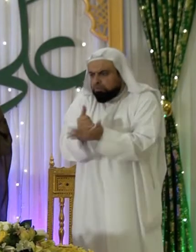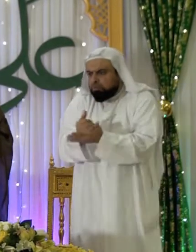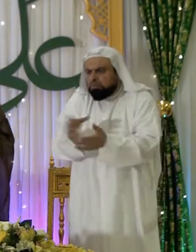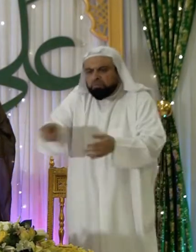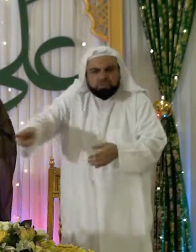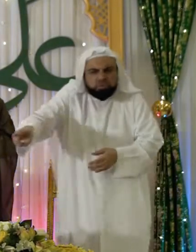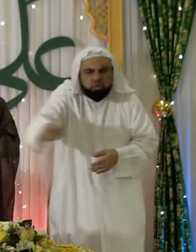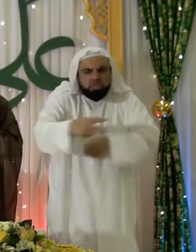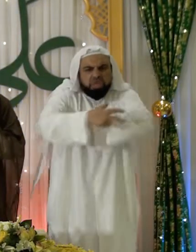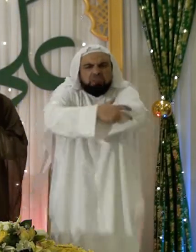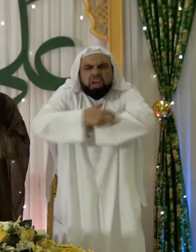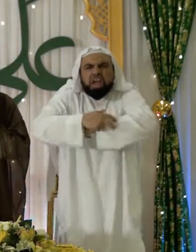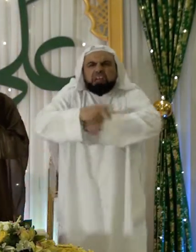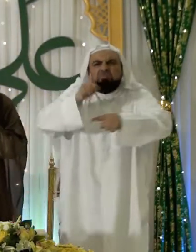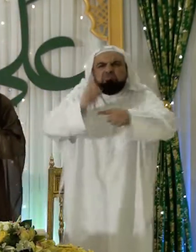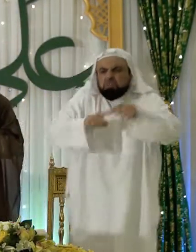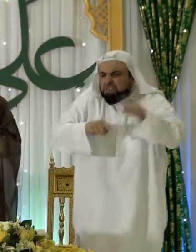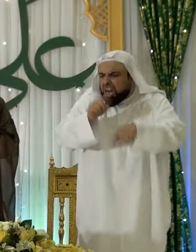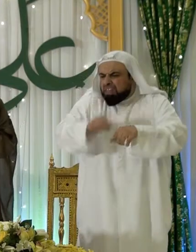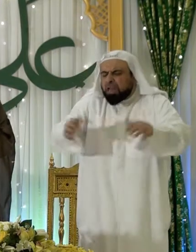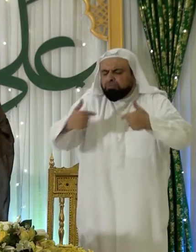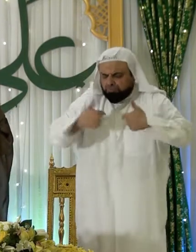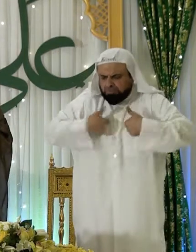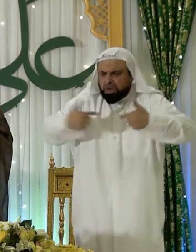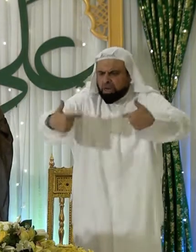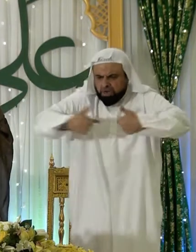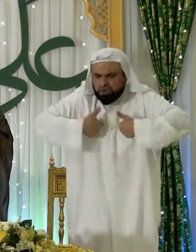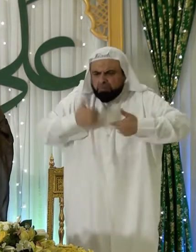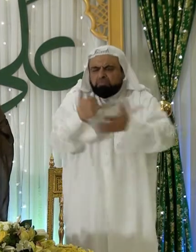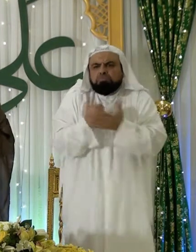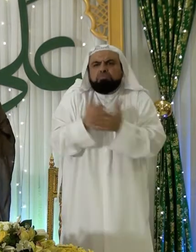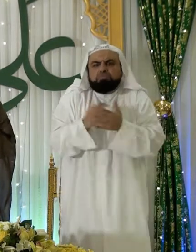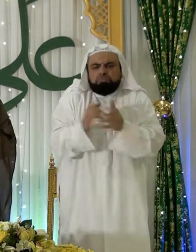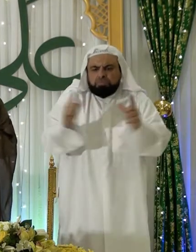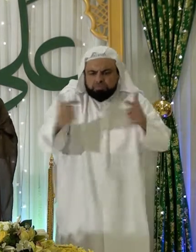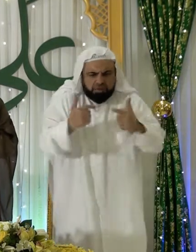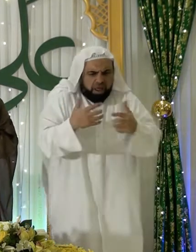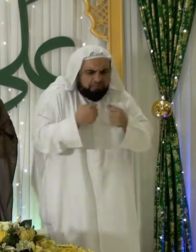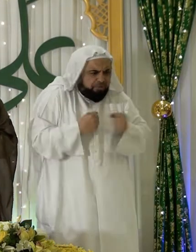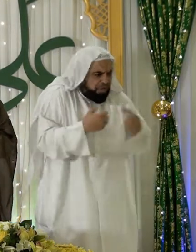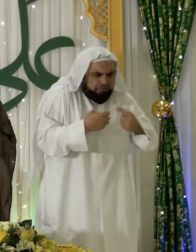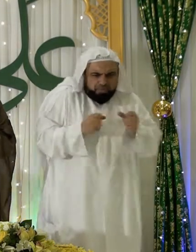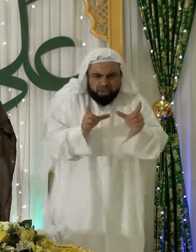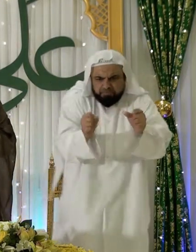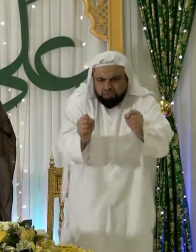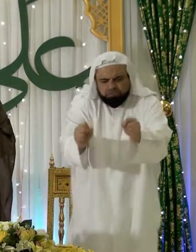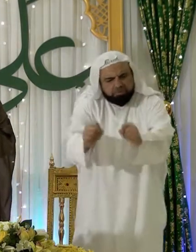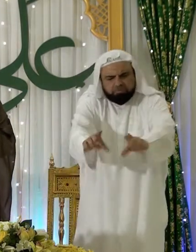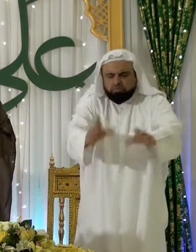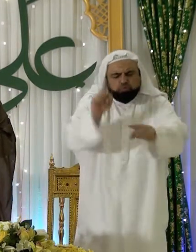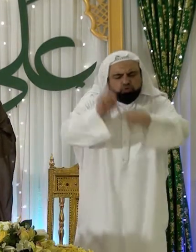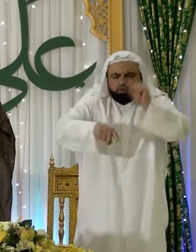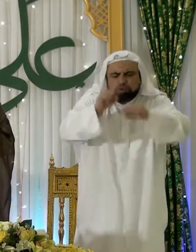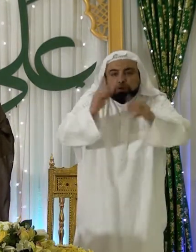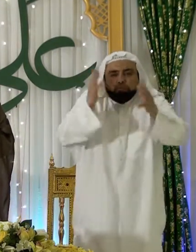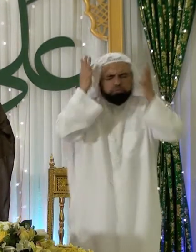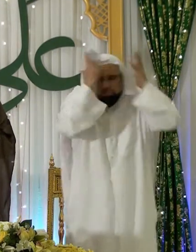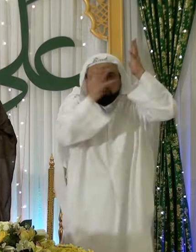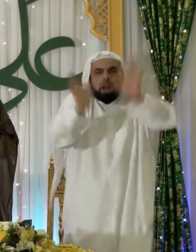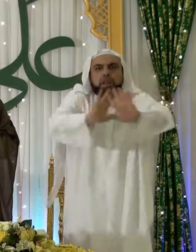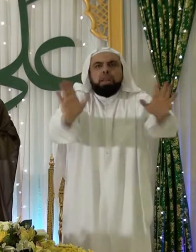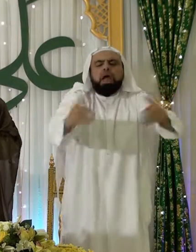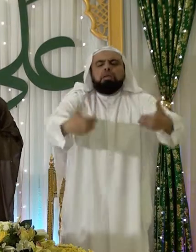والمستضعفين من المسلمين أن يأتوا بحماية علي وكفالة علي.